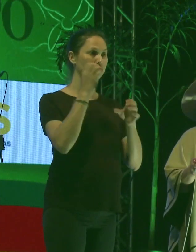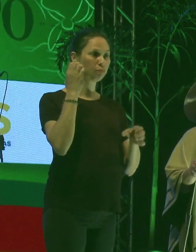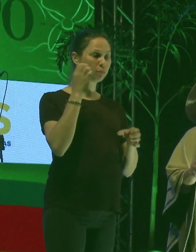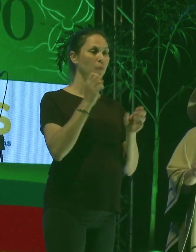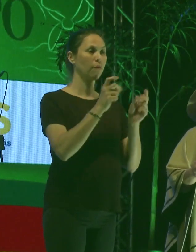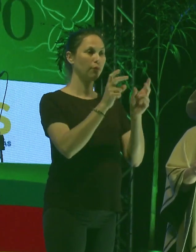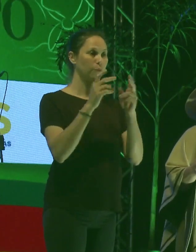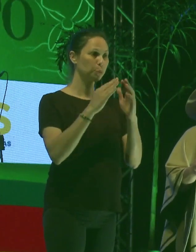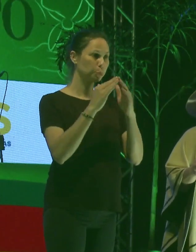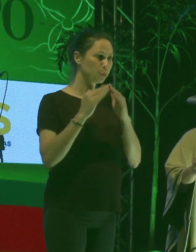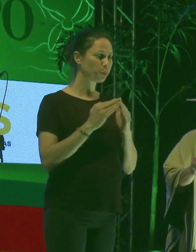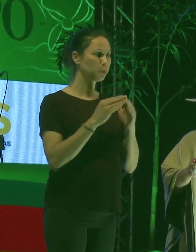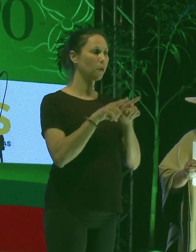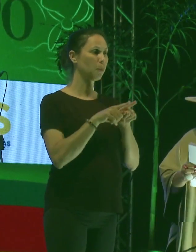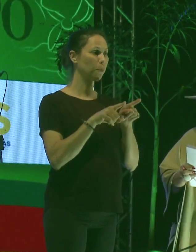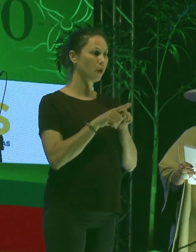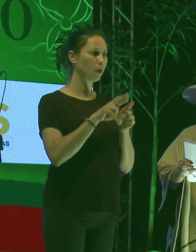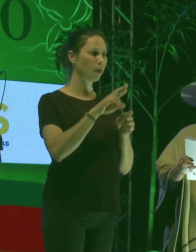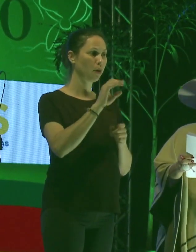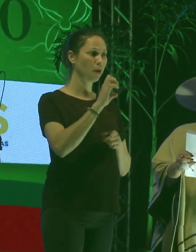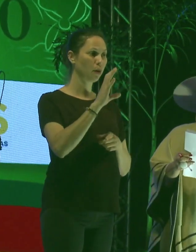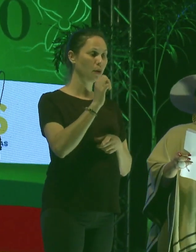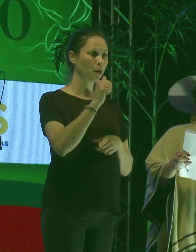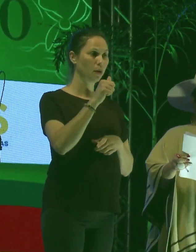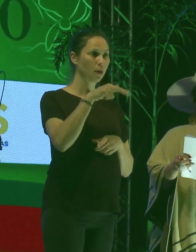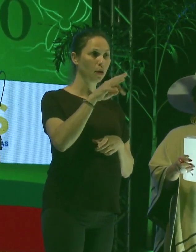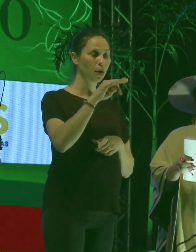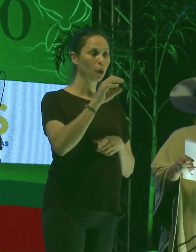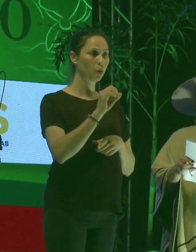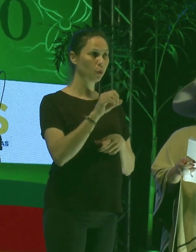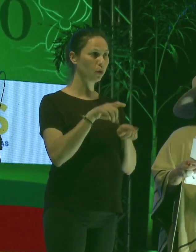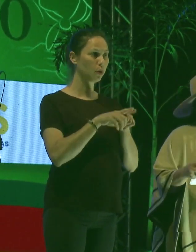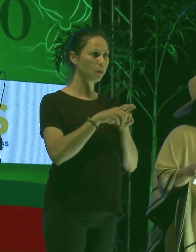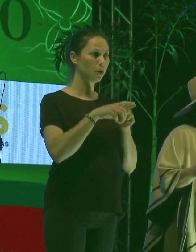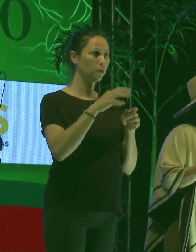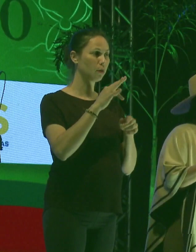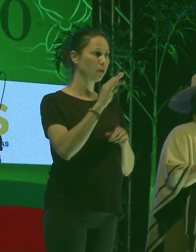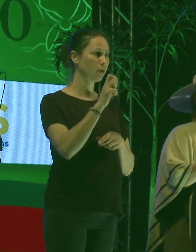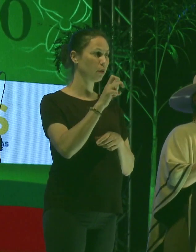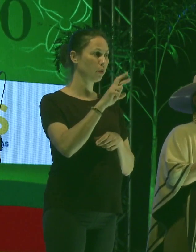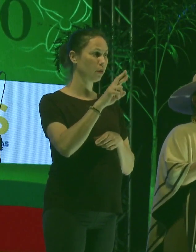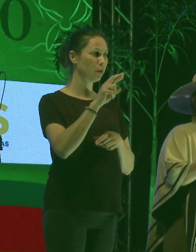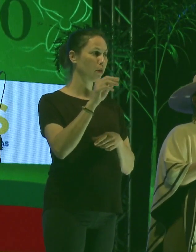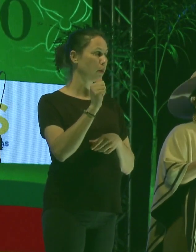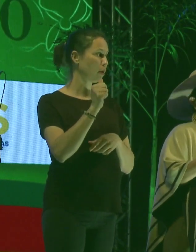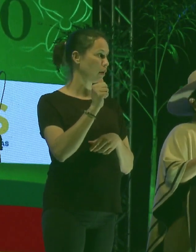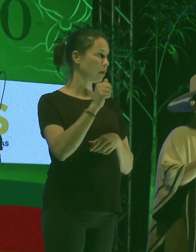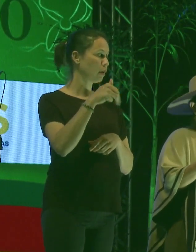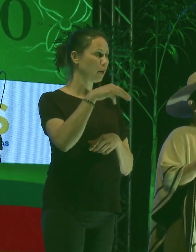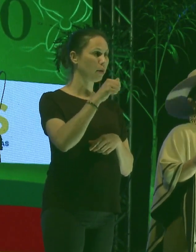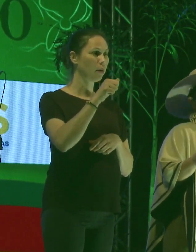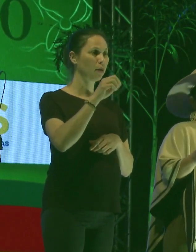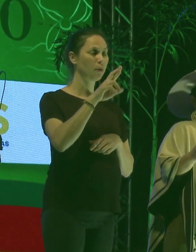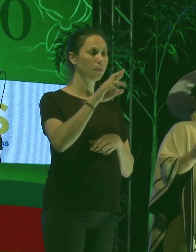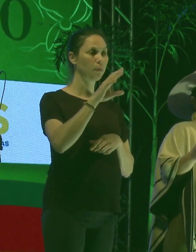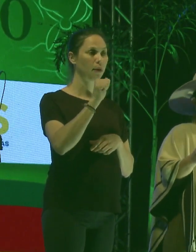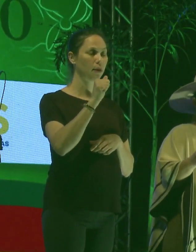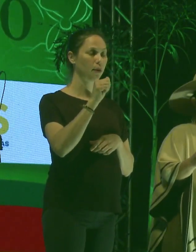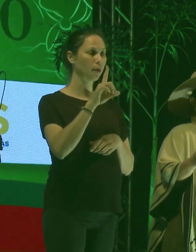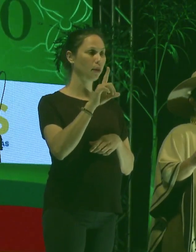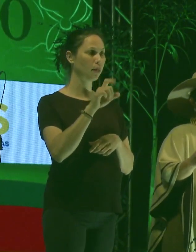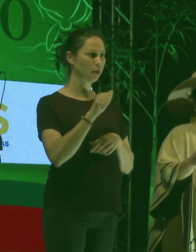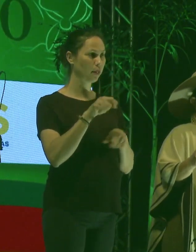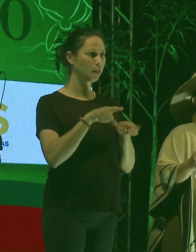Ortiz Veterinária. Recanto Empreendimentos. Terra Aliás, Marcada. Perdão, Recato Empreendimentos. Recato.